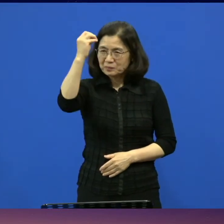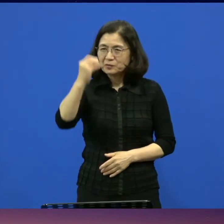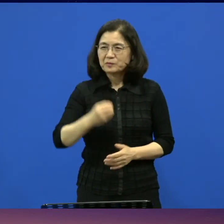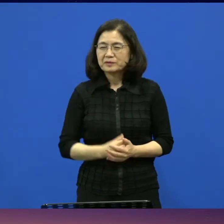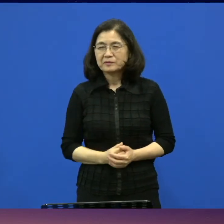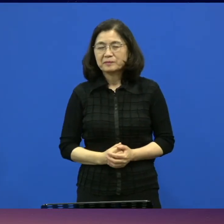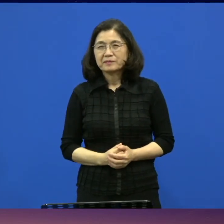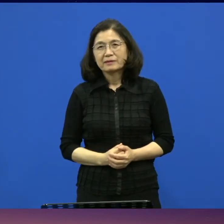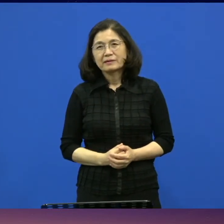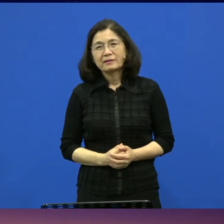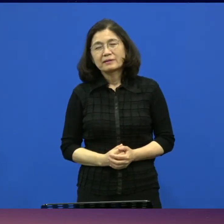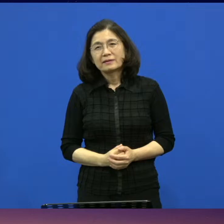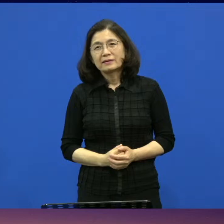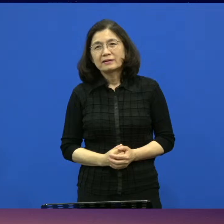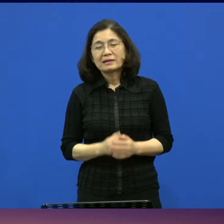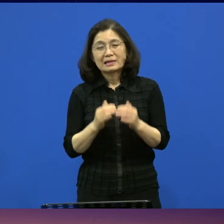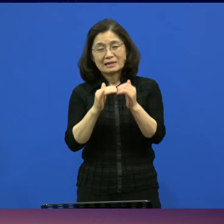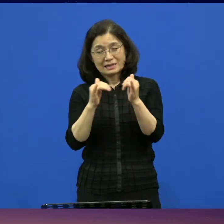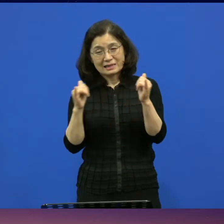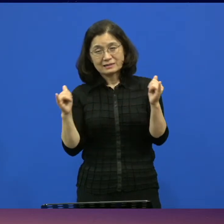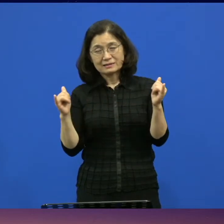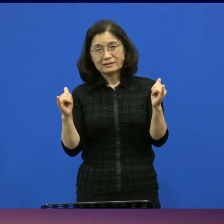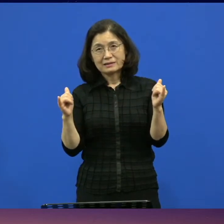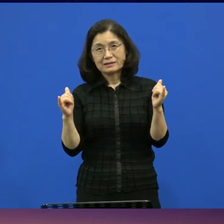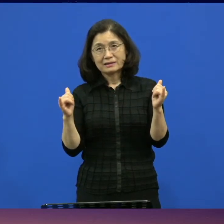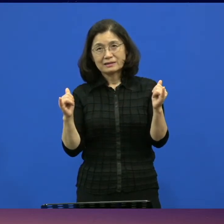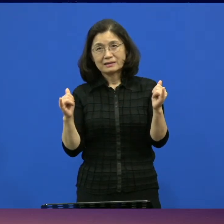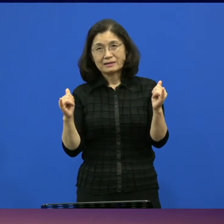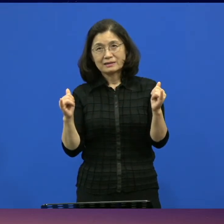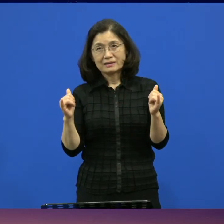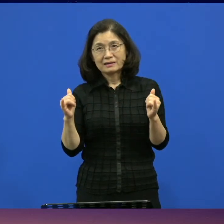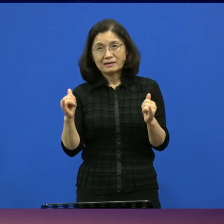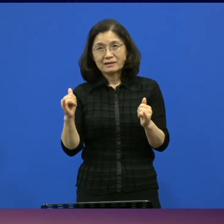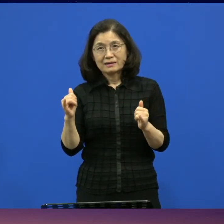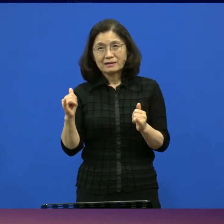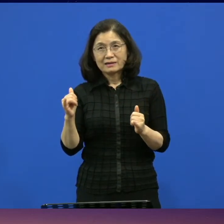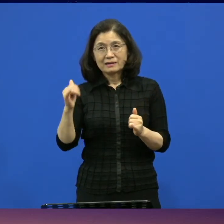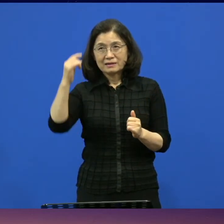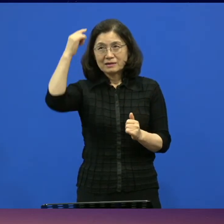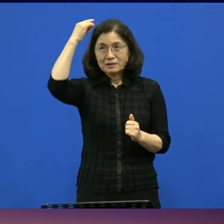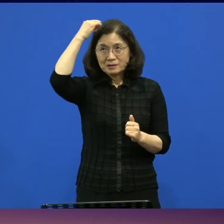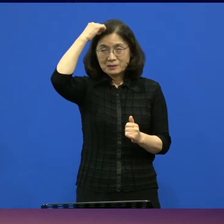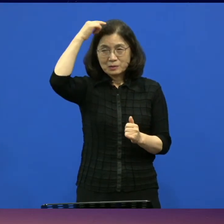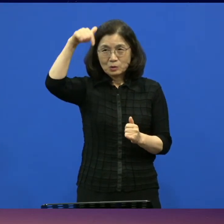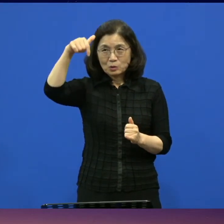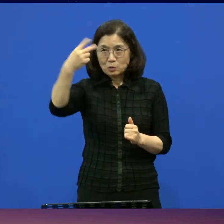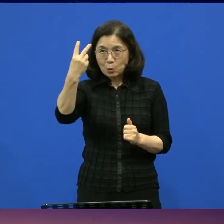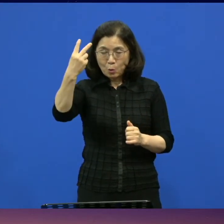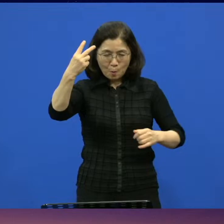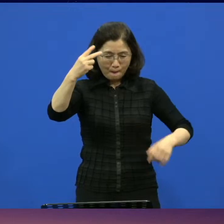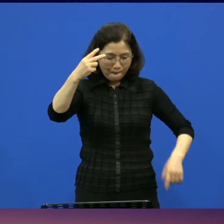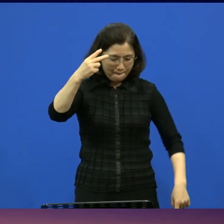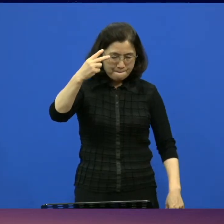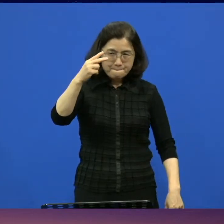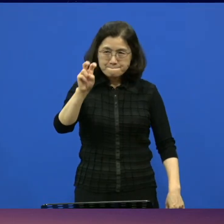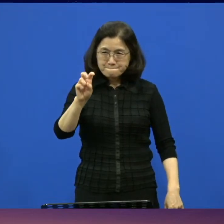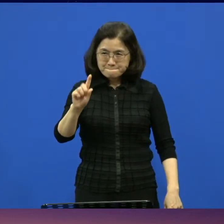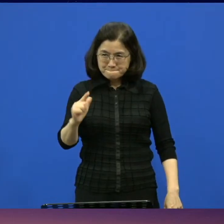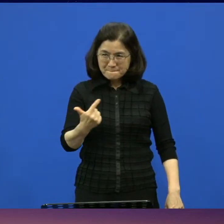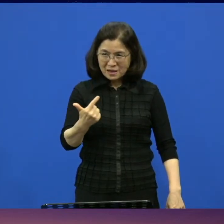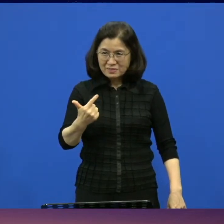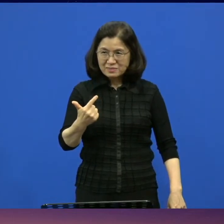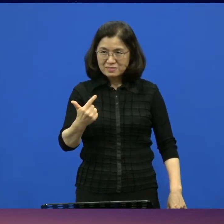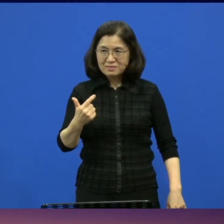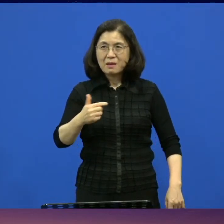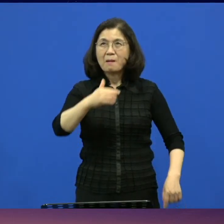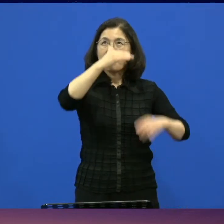여러분, 인간은요 그냥 머리끝부터 발끝까지 교만이에요. 그냥 교만 덩어리예요.